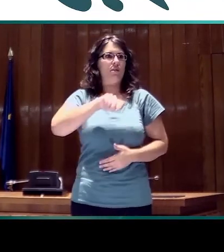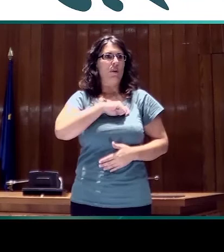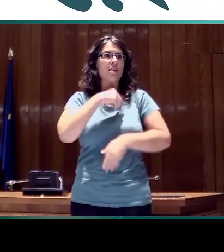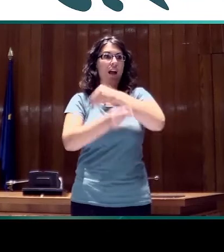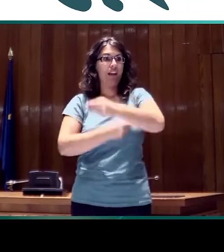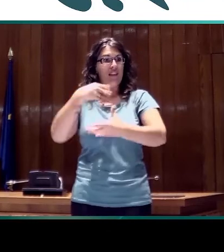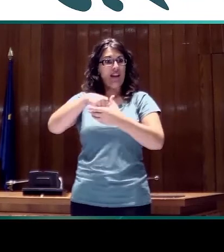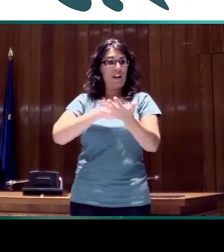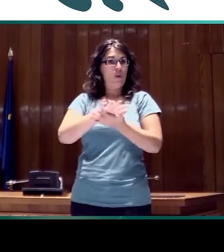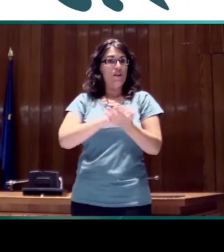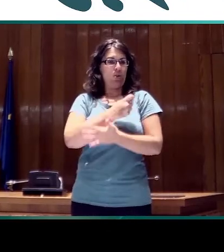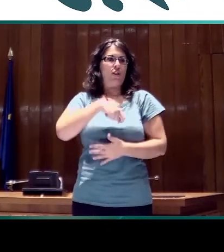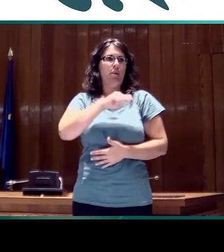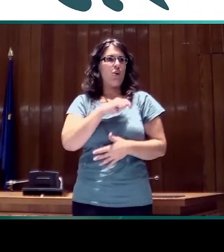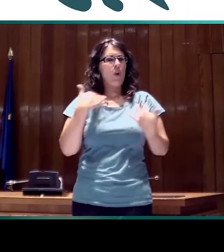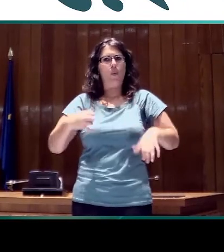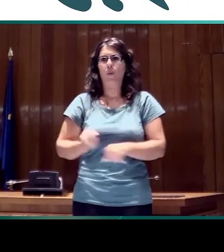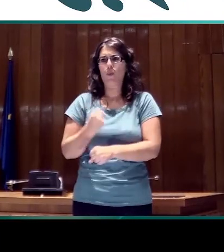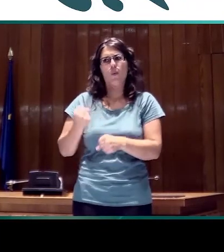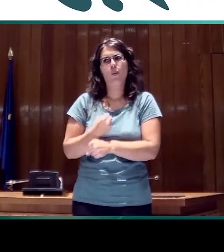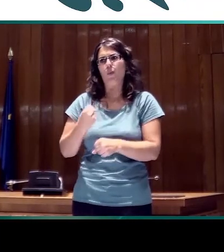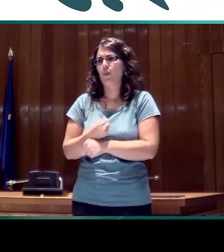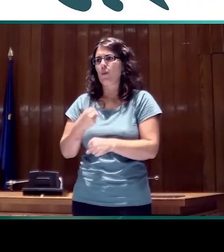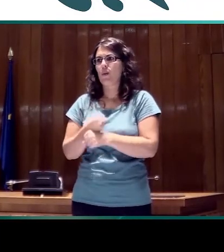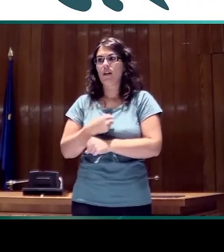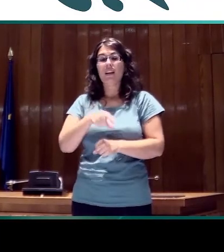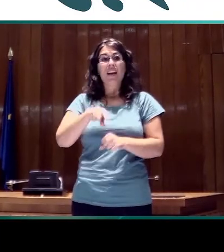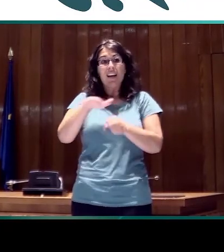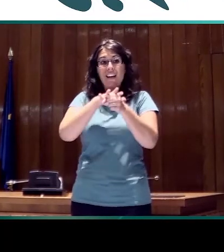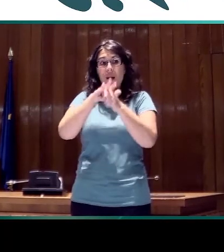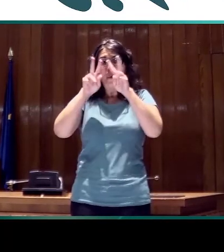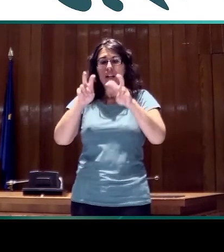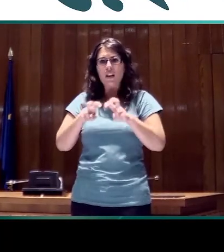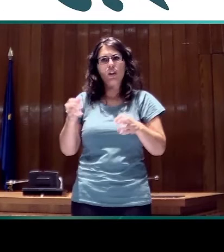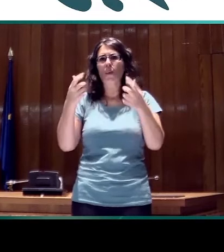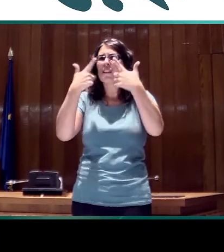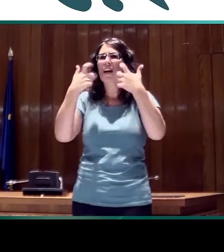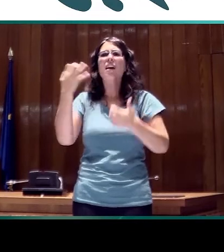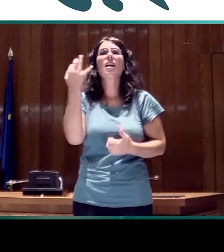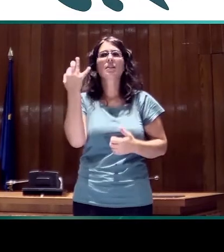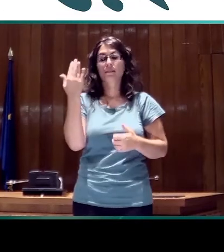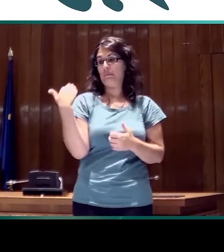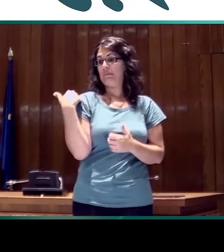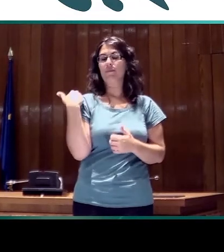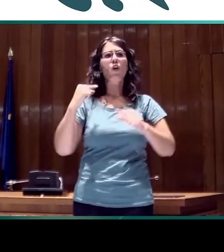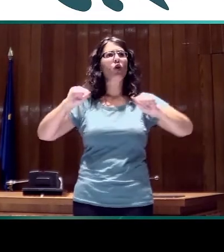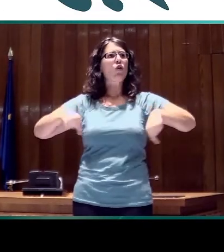y es importante destacar en este ámbito de la investigación el reciente convenio que se firmó entre el real